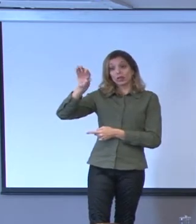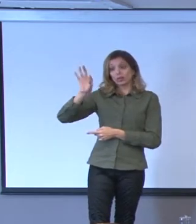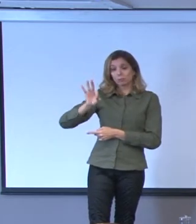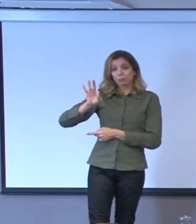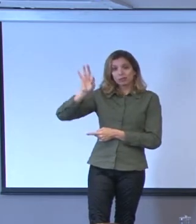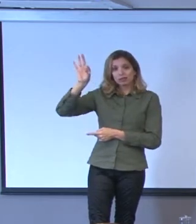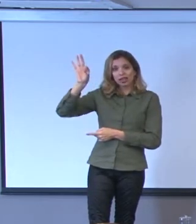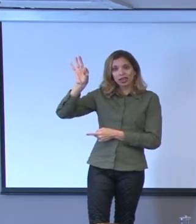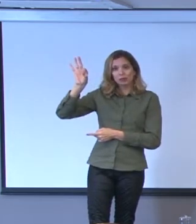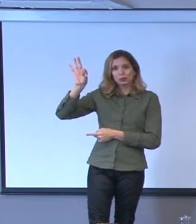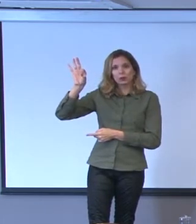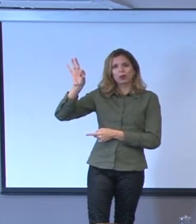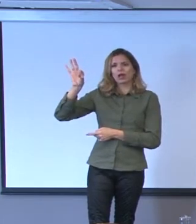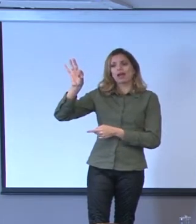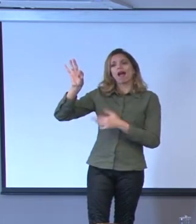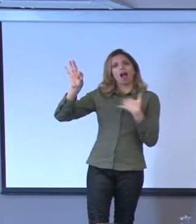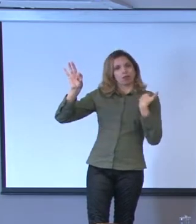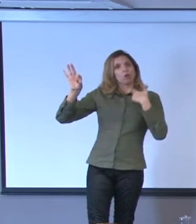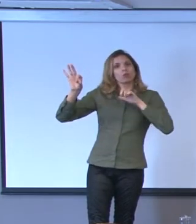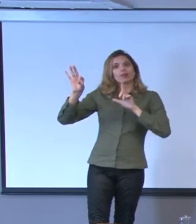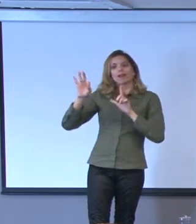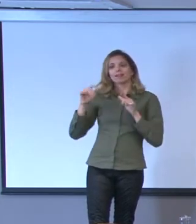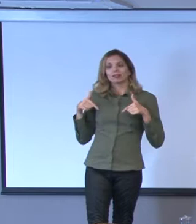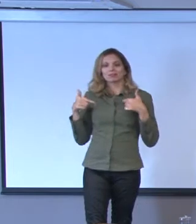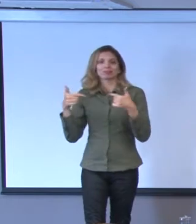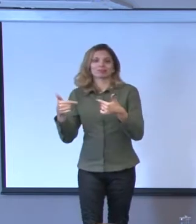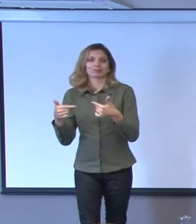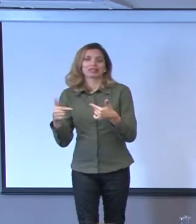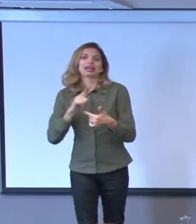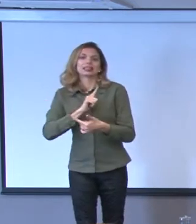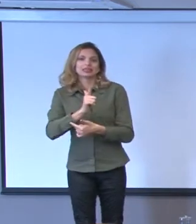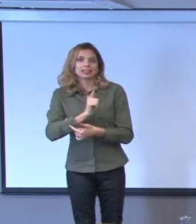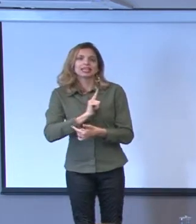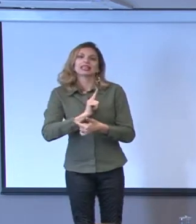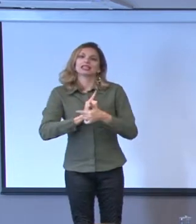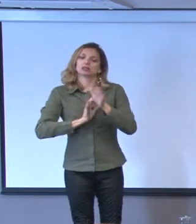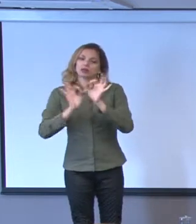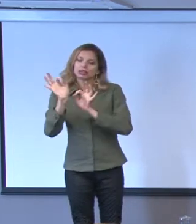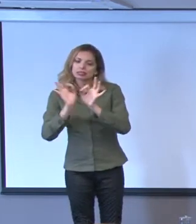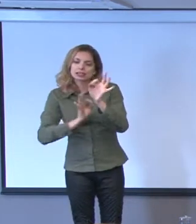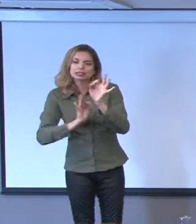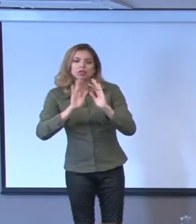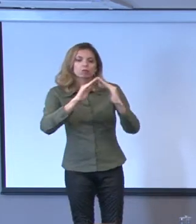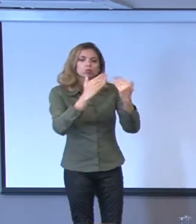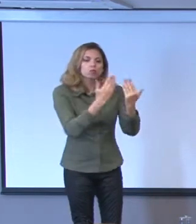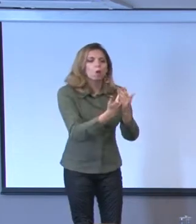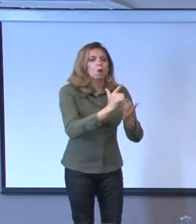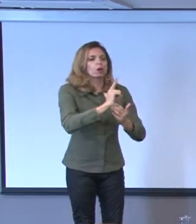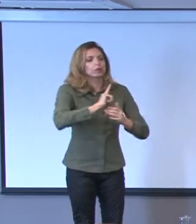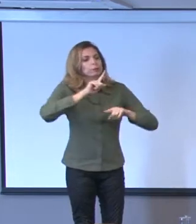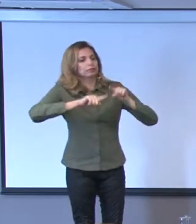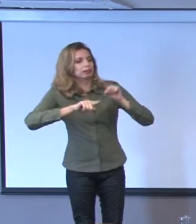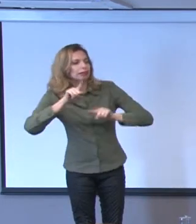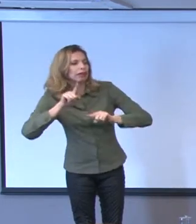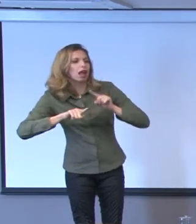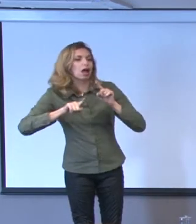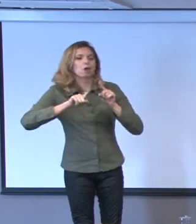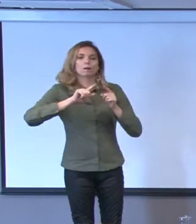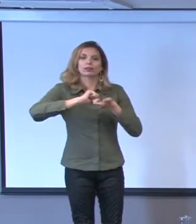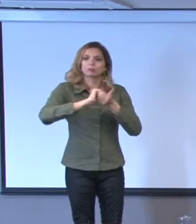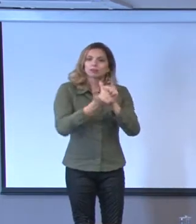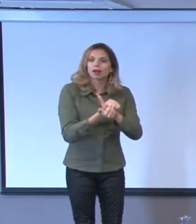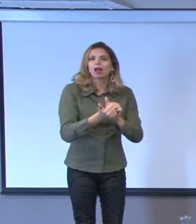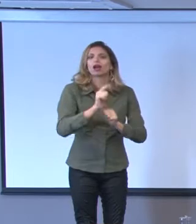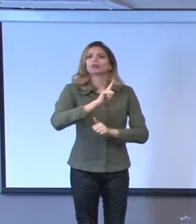90% estão sendo bem atendidos, né? A gente tem questões de infraestrutura, de qualidade do material